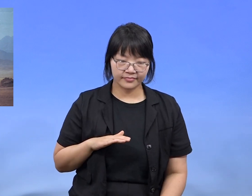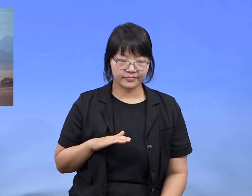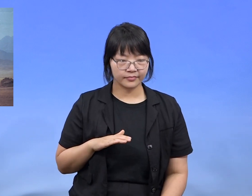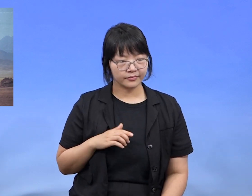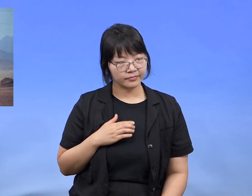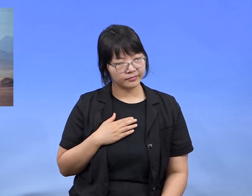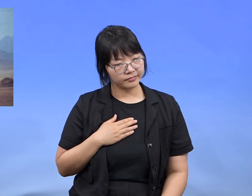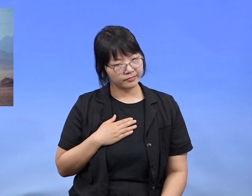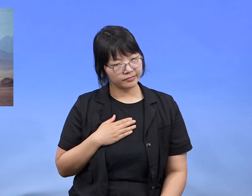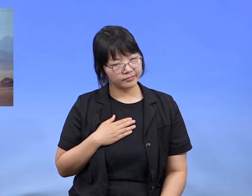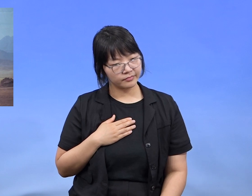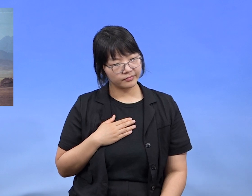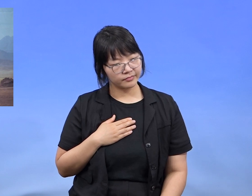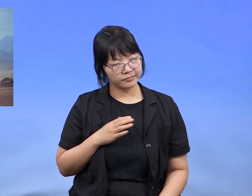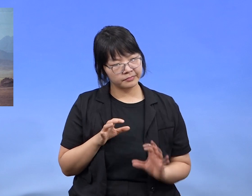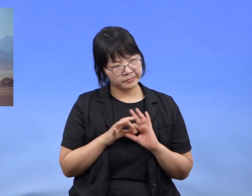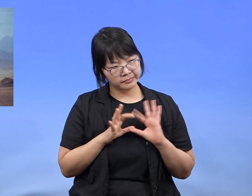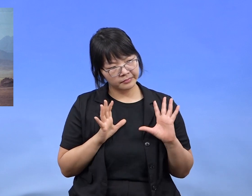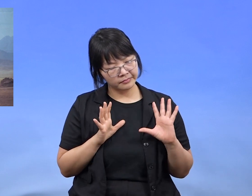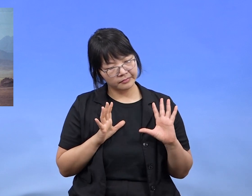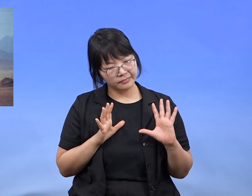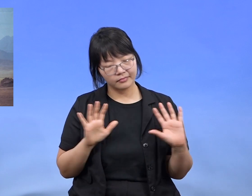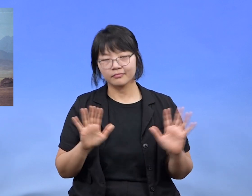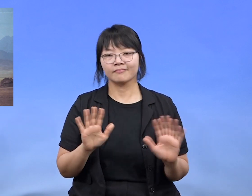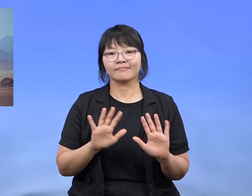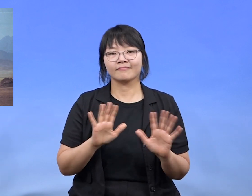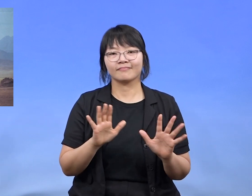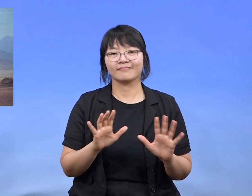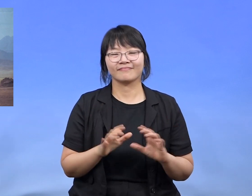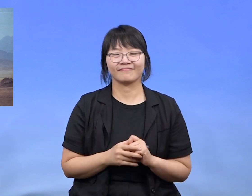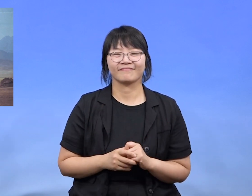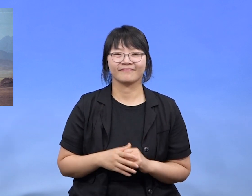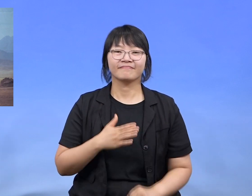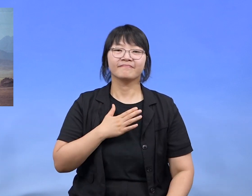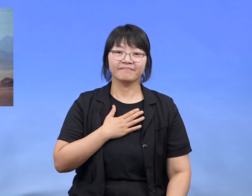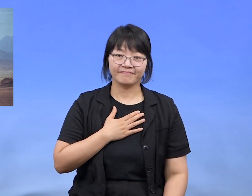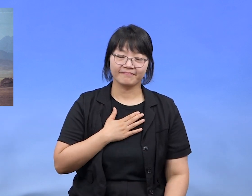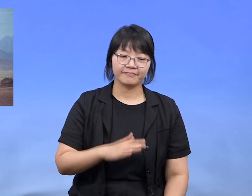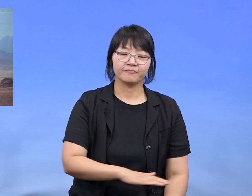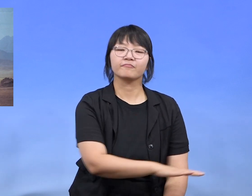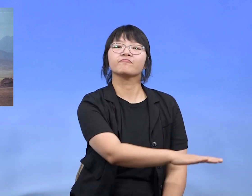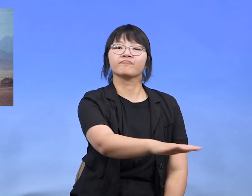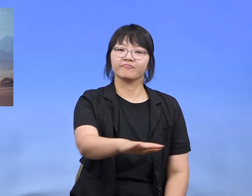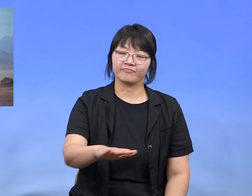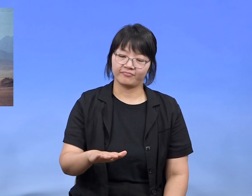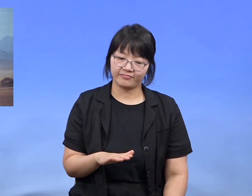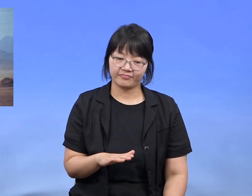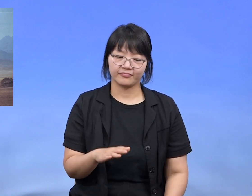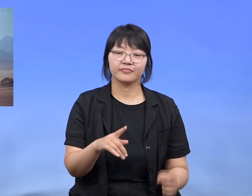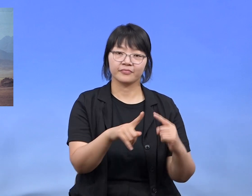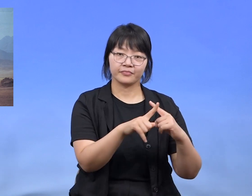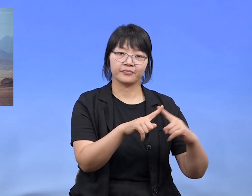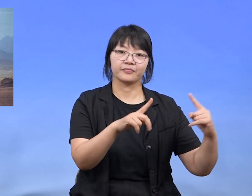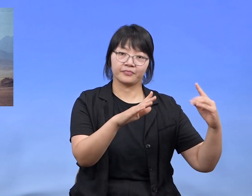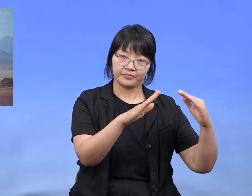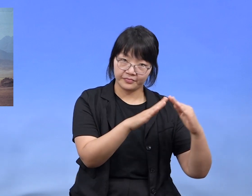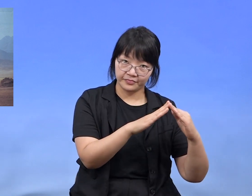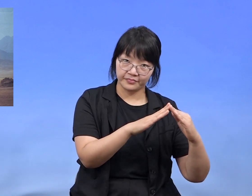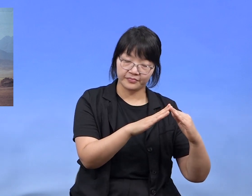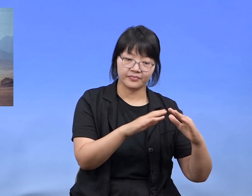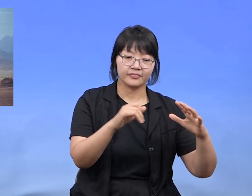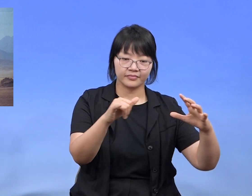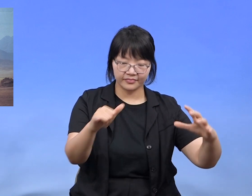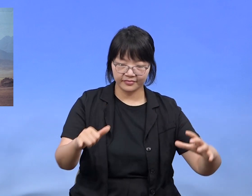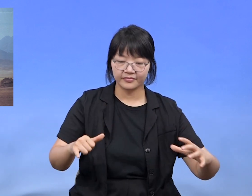남이가 그건 아니고 네, 우리가 그리고 교회가